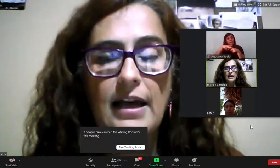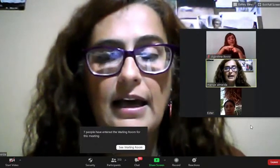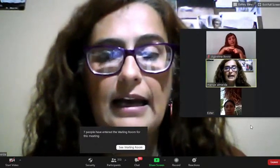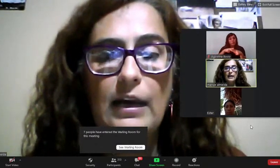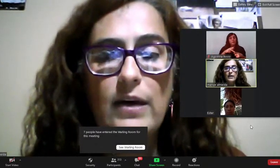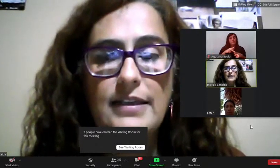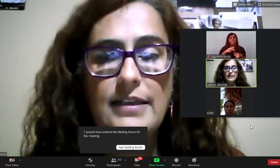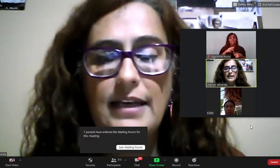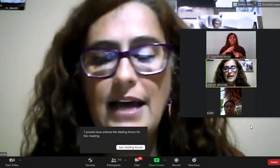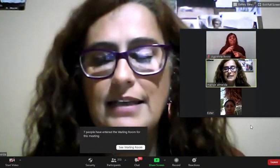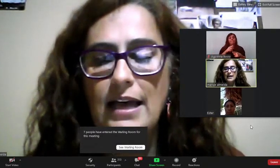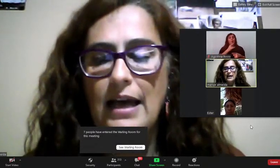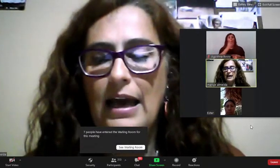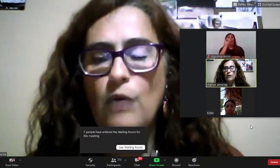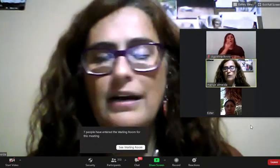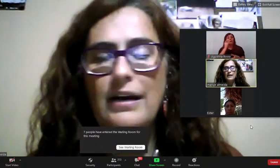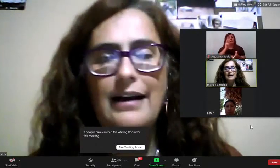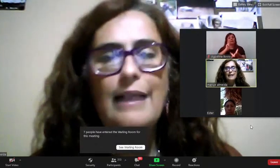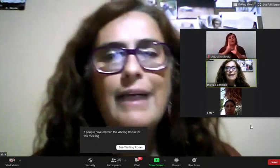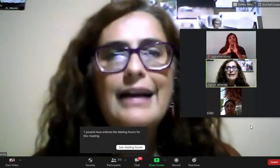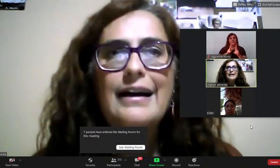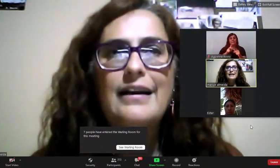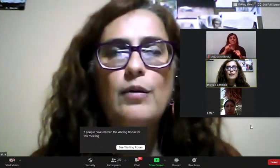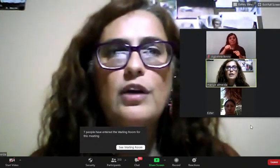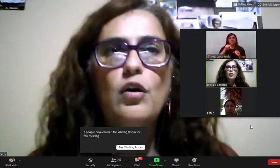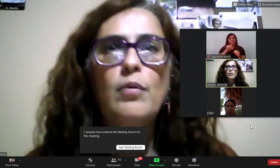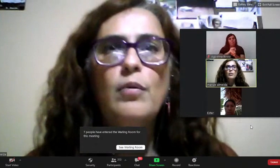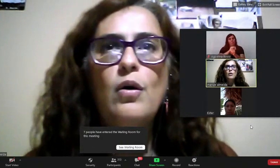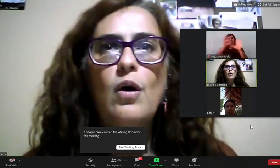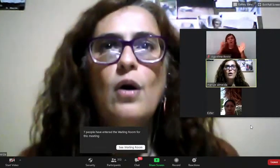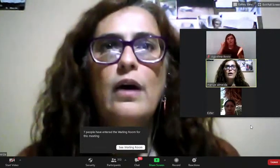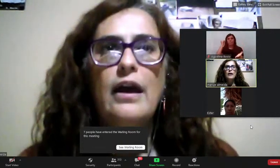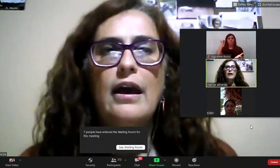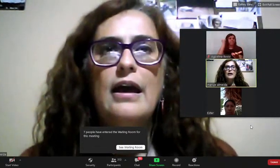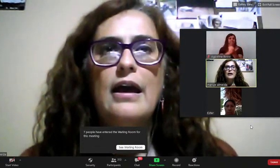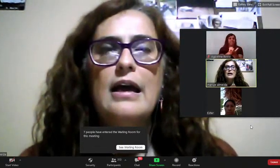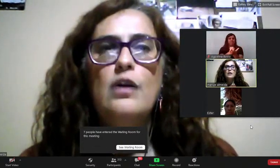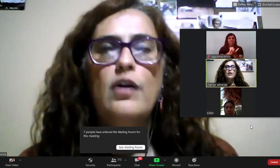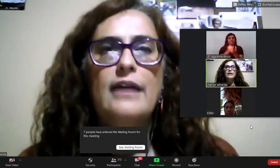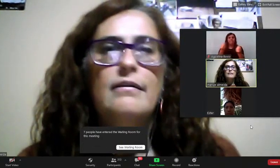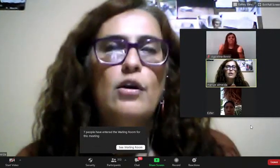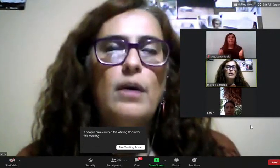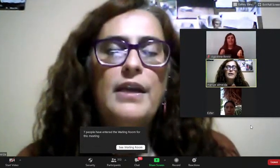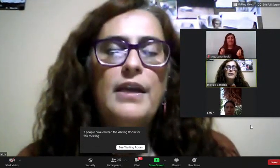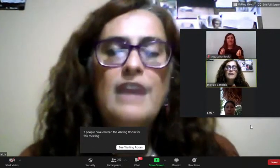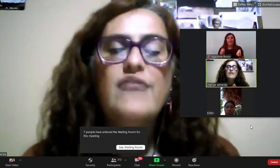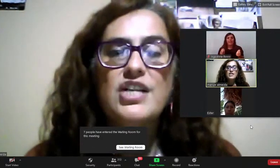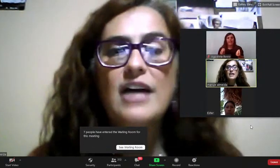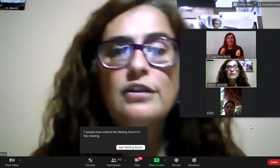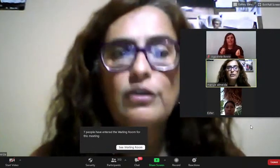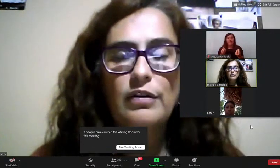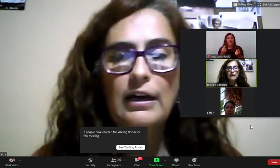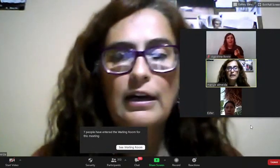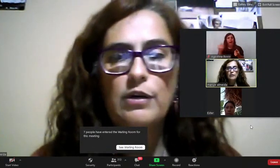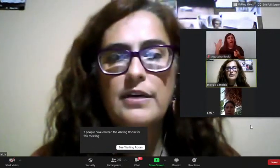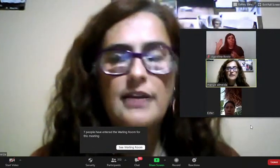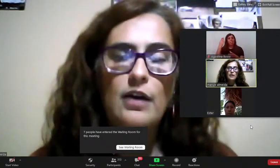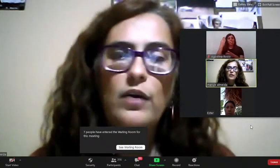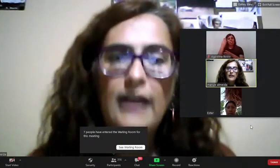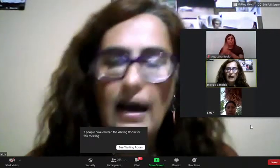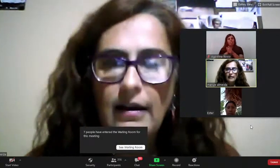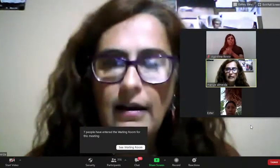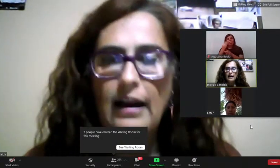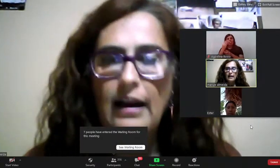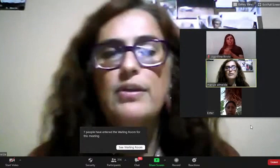Universitaria en Lengua de Señas, es una clara marca, digamos, de cómo lo que venía fallando en la universidad